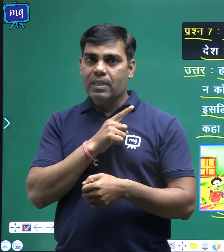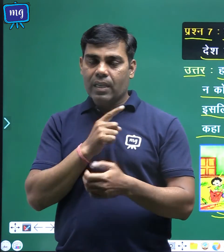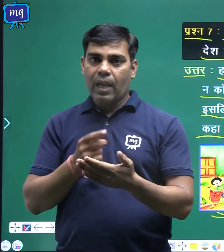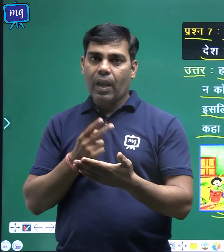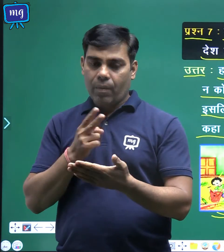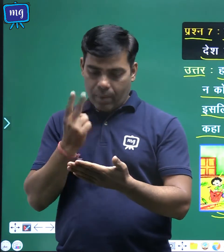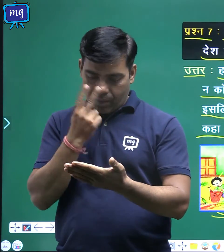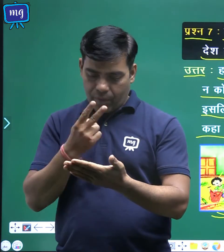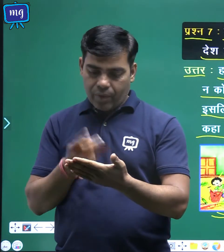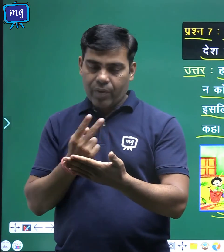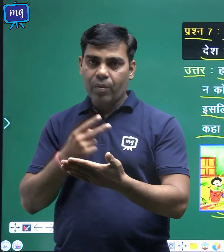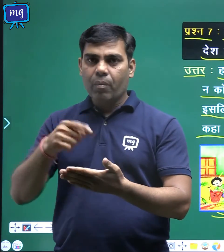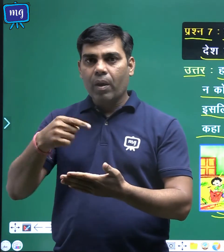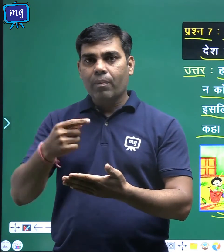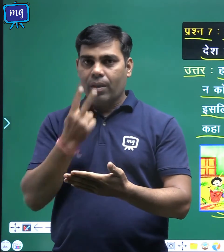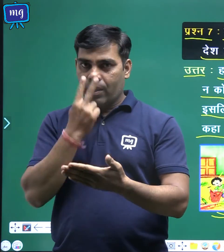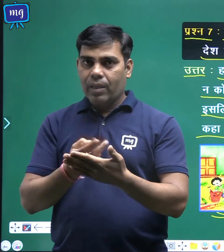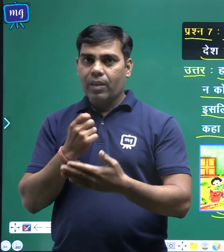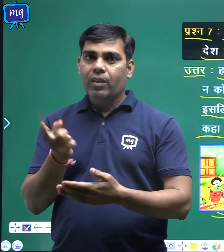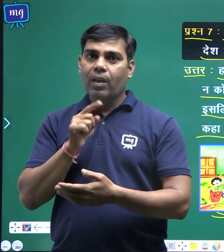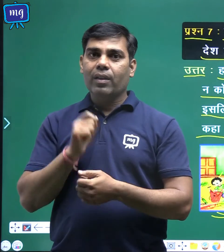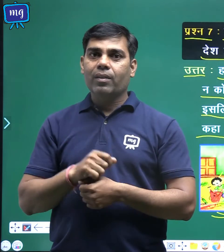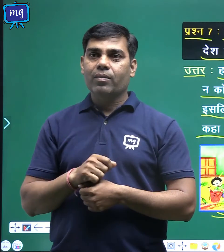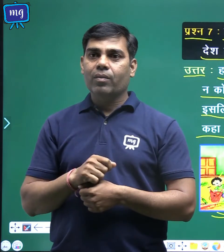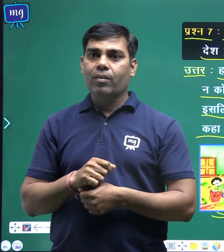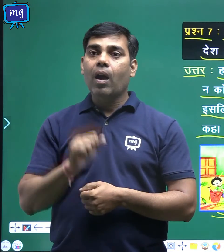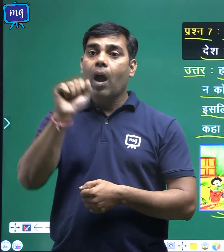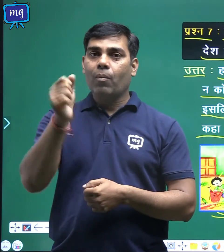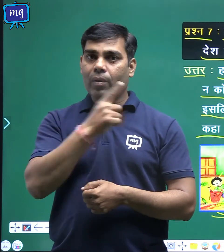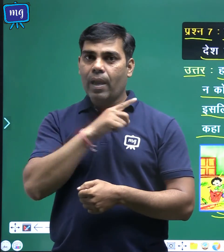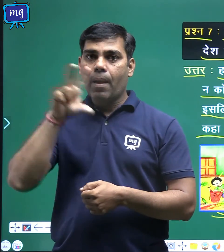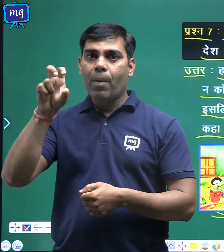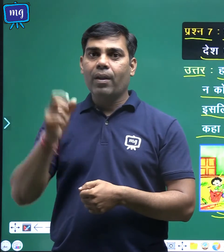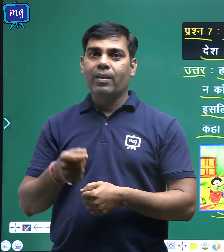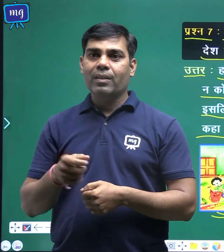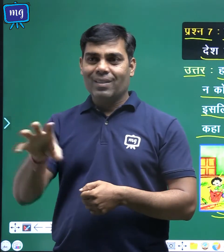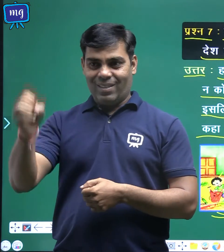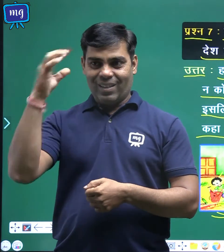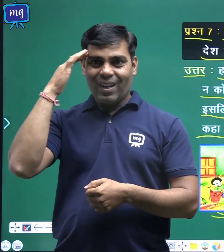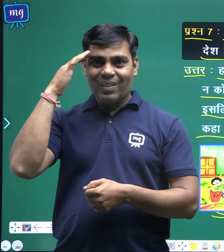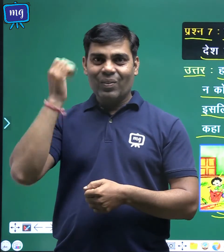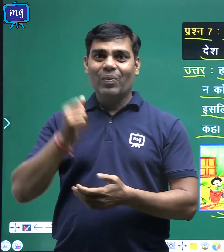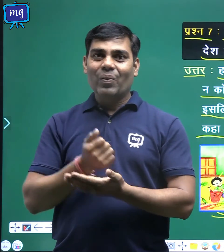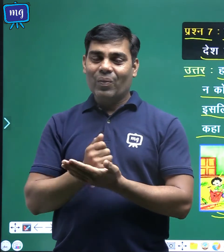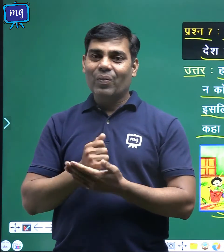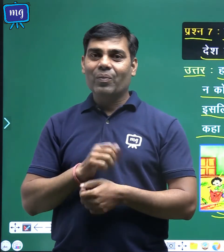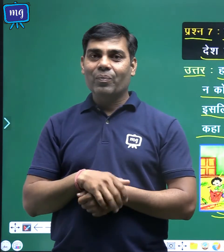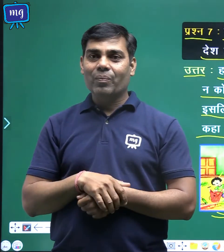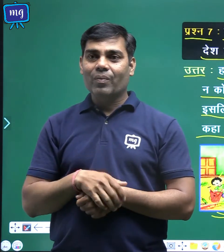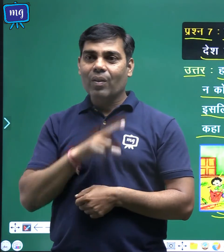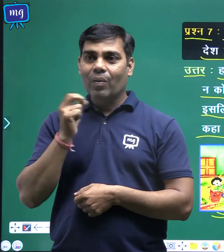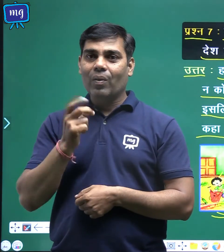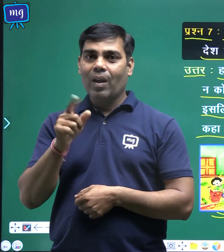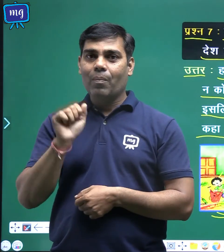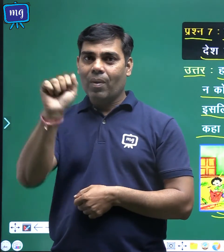वीडियो बार बार देखें ताकि आपको ये पाठ याद हो और